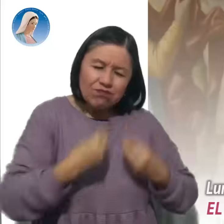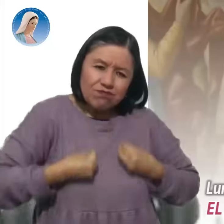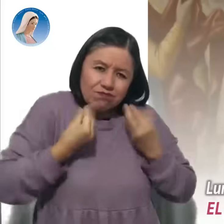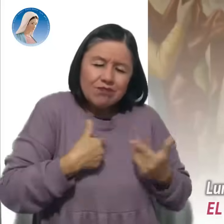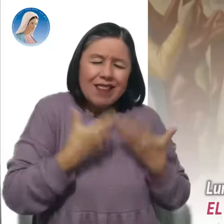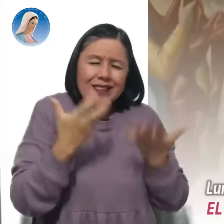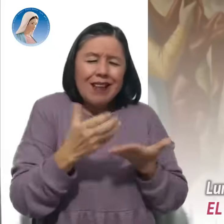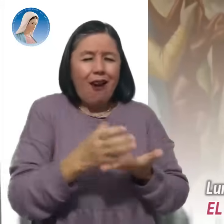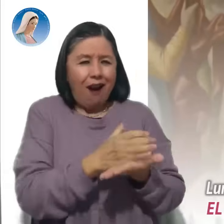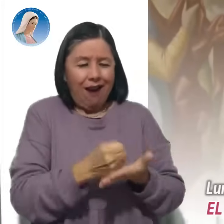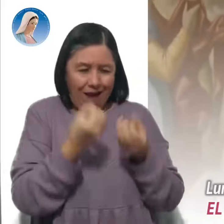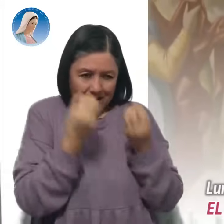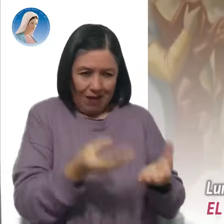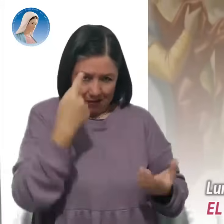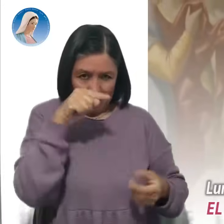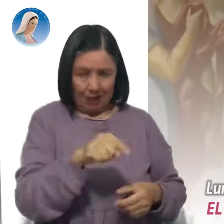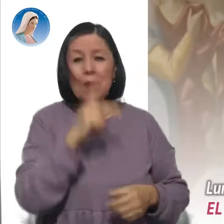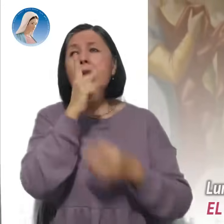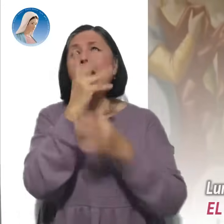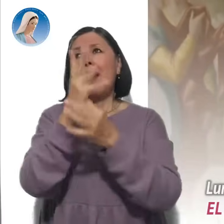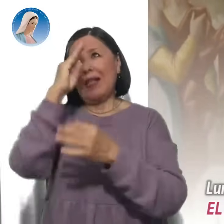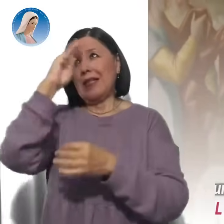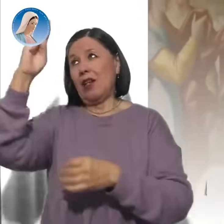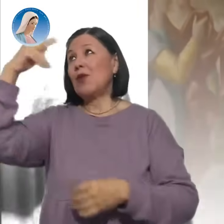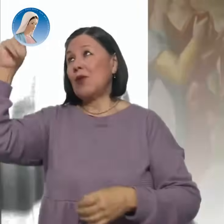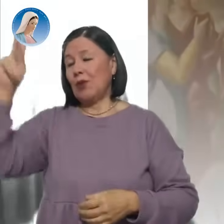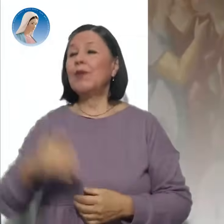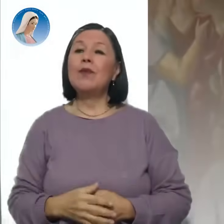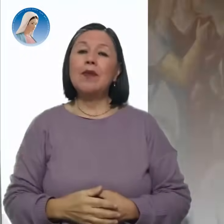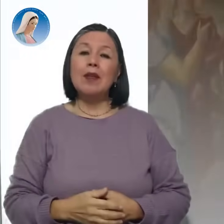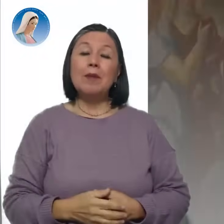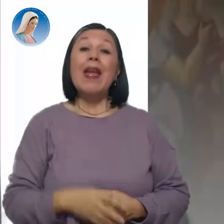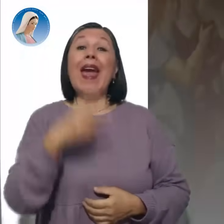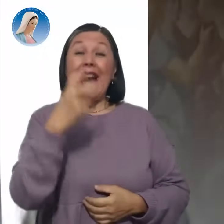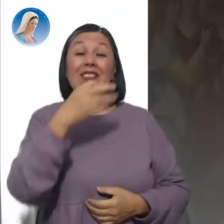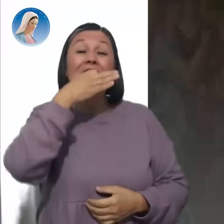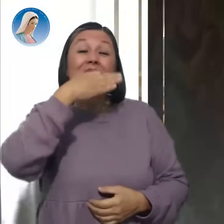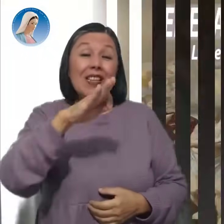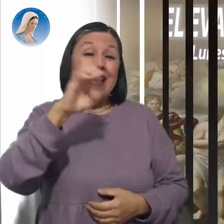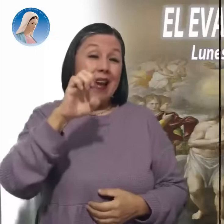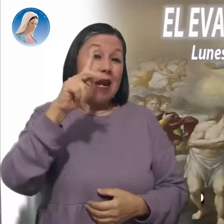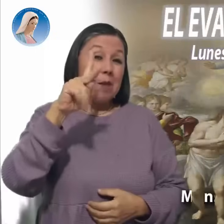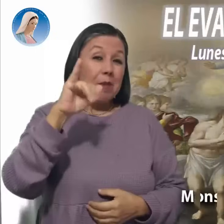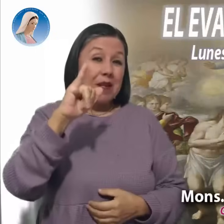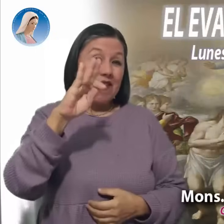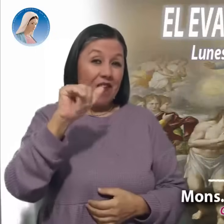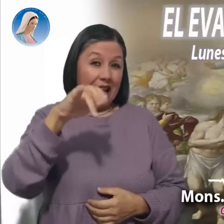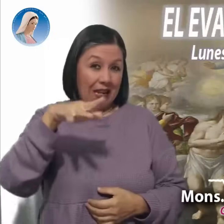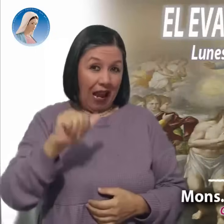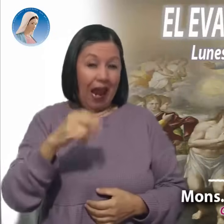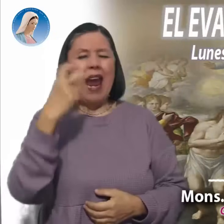Palabra del Señor Después de la Epifanía, que es una bella manifestación de Cristo niño,